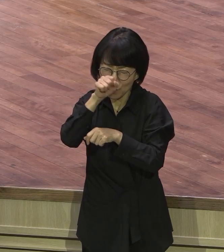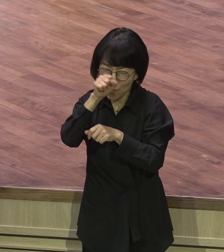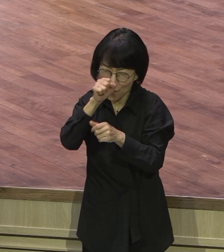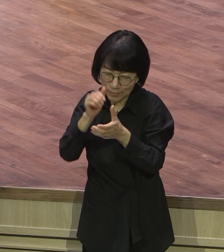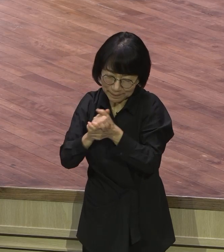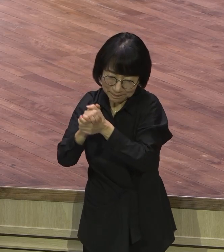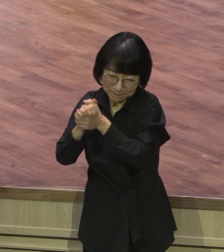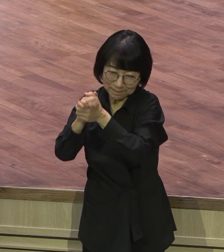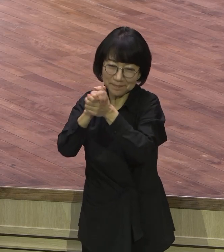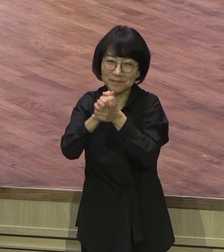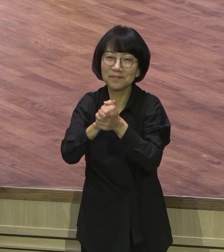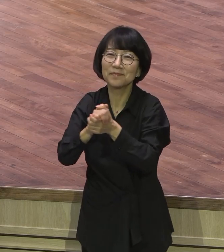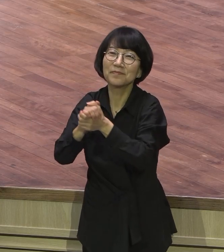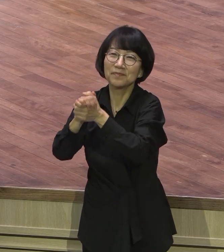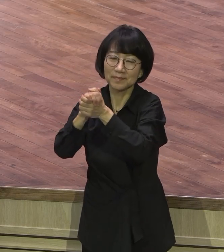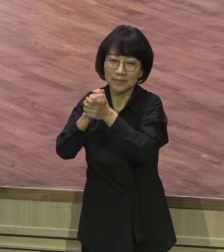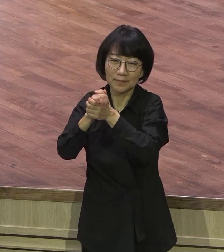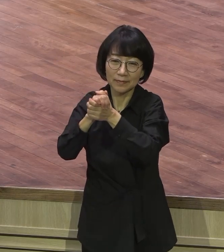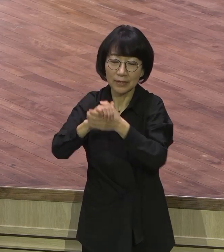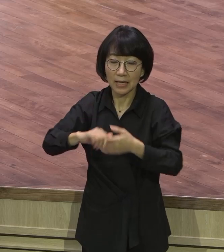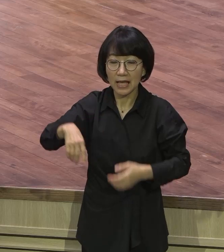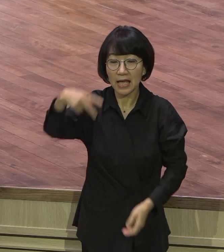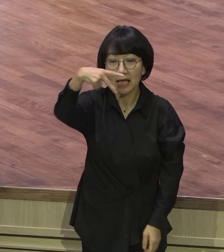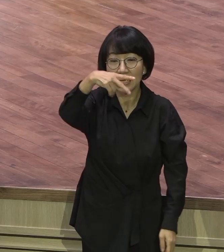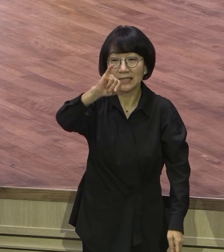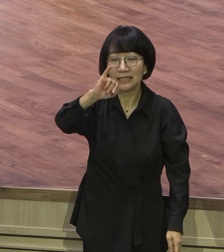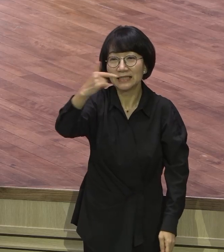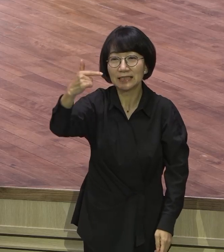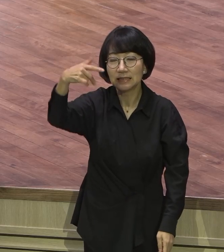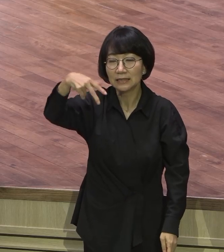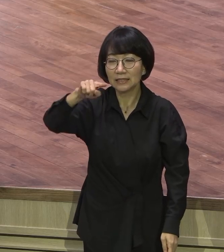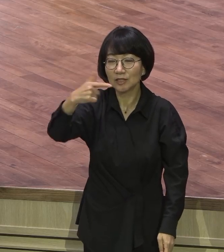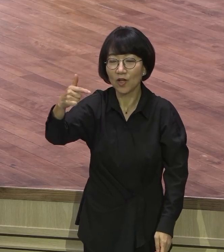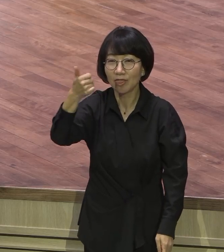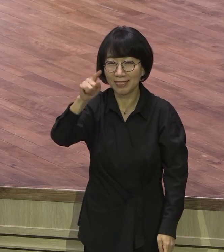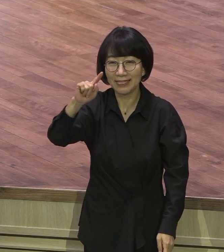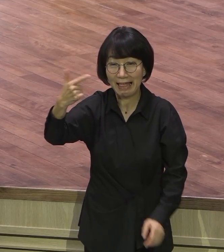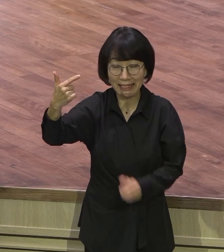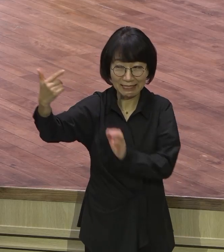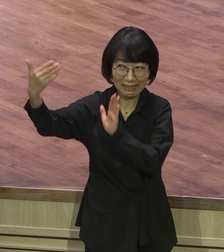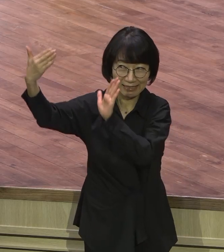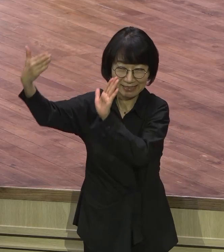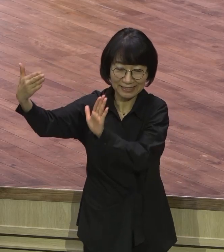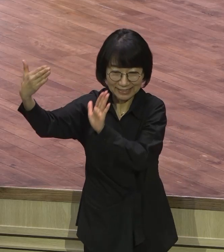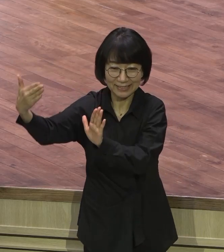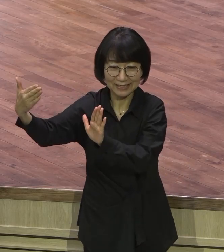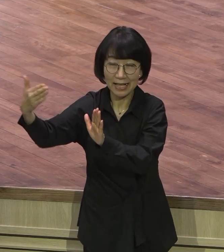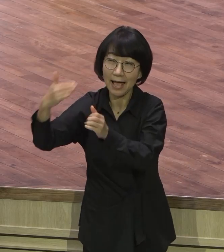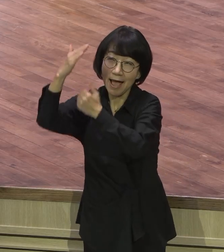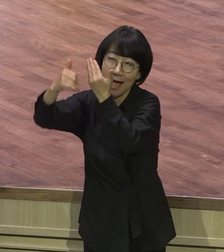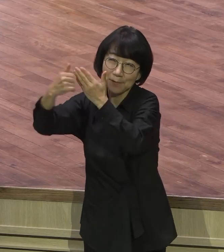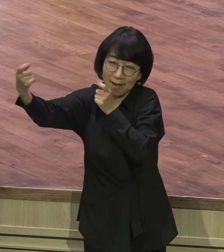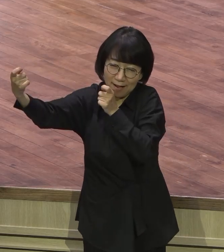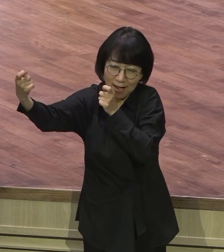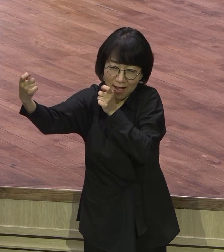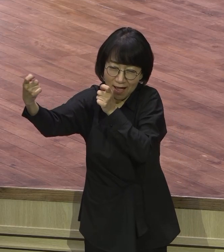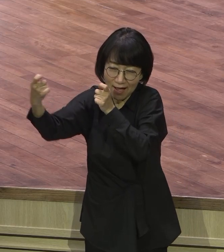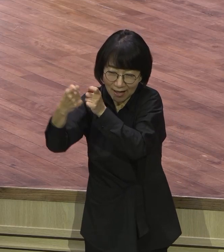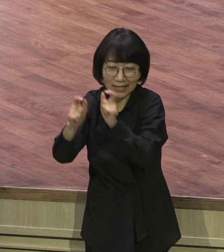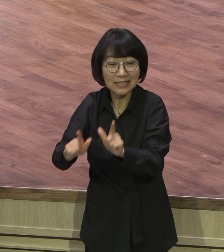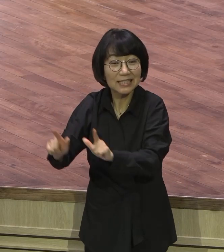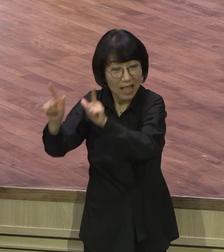하나님과 나와의 신선한 관계를 유지하는 것 하나님과 가까이 지내는 것